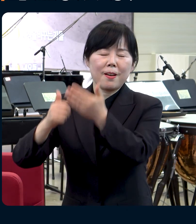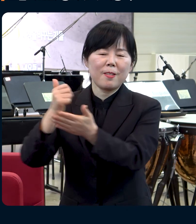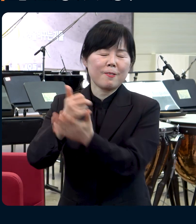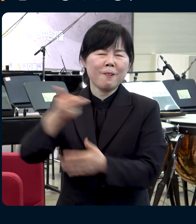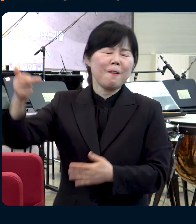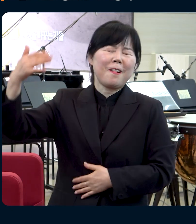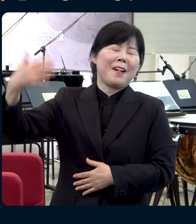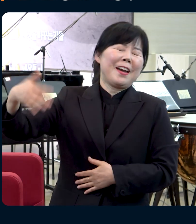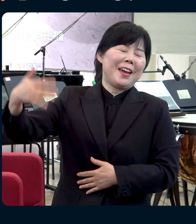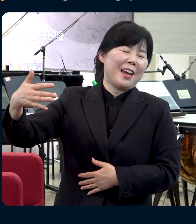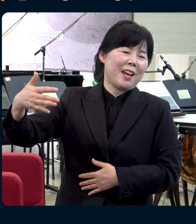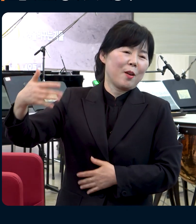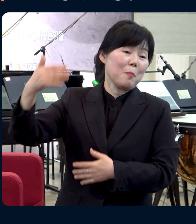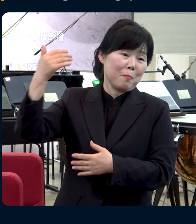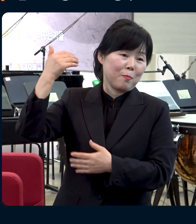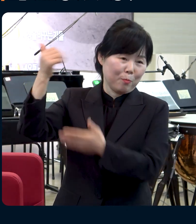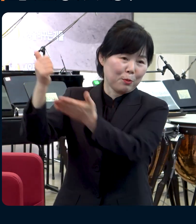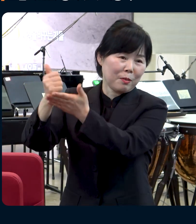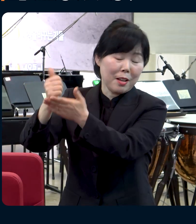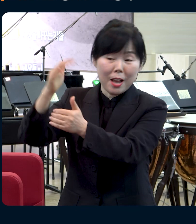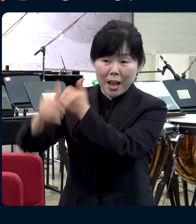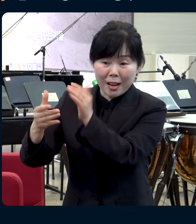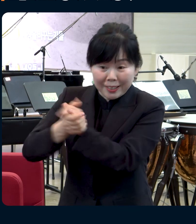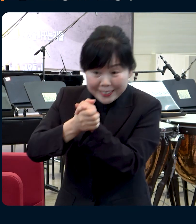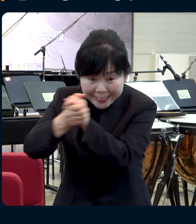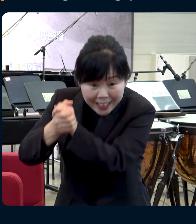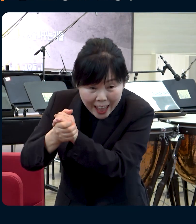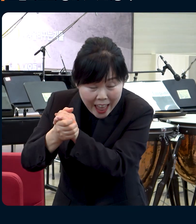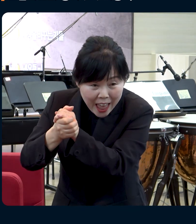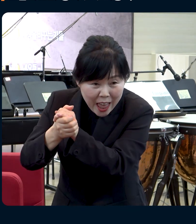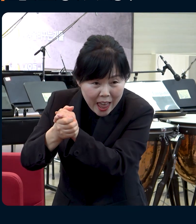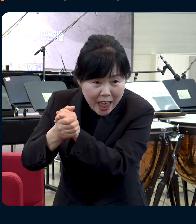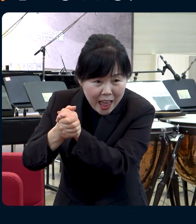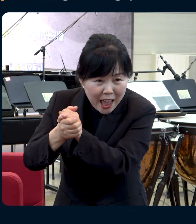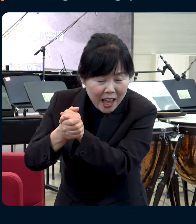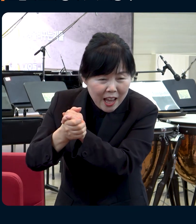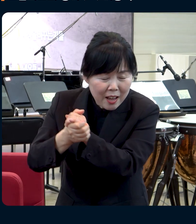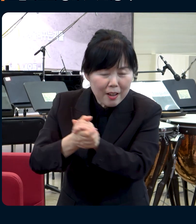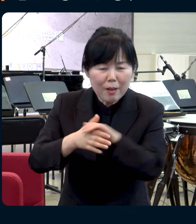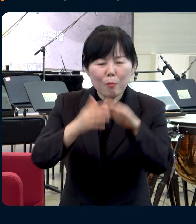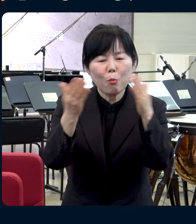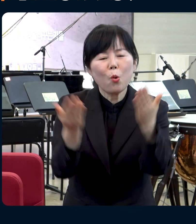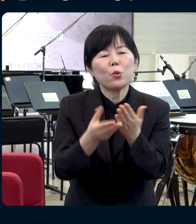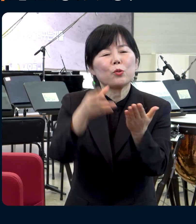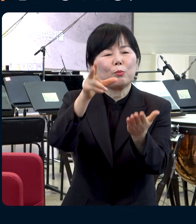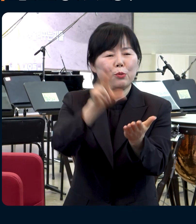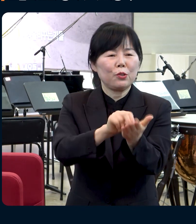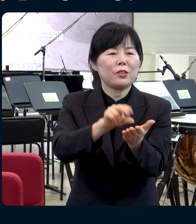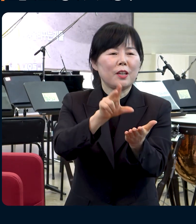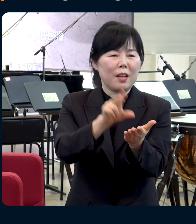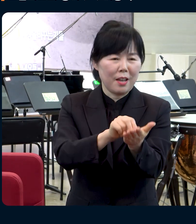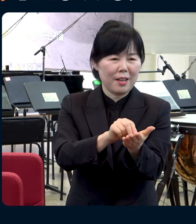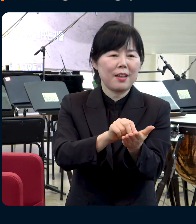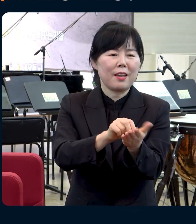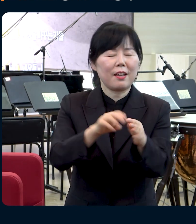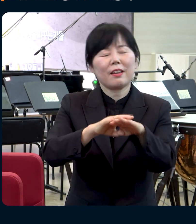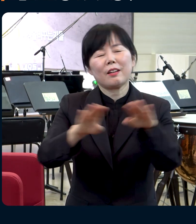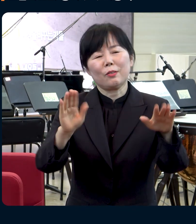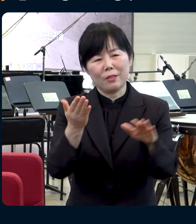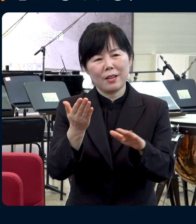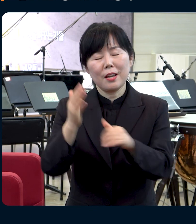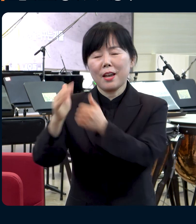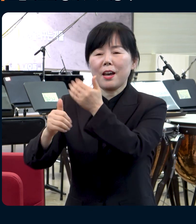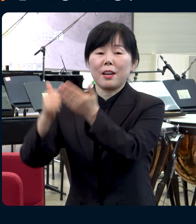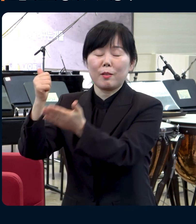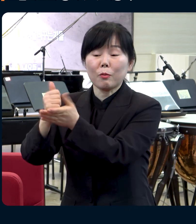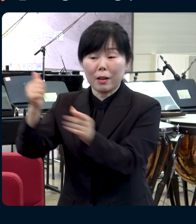어떻게 하느냐? 하나님과 친해지면 끝나는 거다. 그러면 어떻게 합니까? 여러분들이 하나님을 가까이 하면은요, 하나님께서